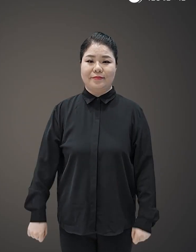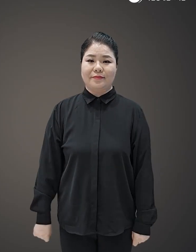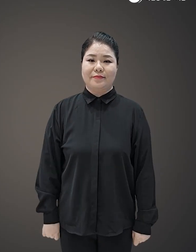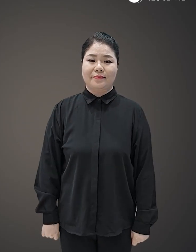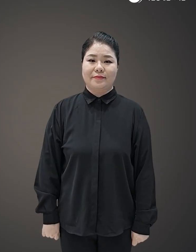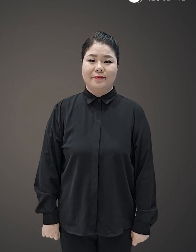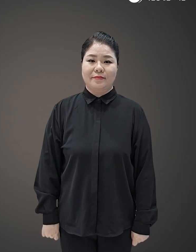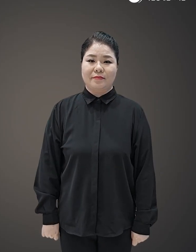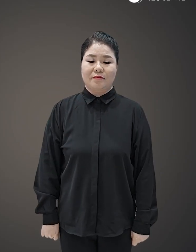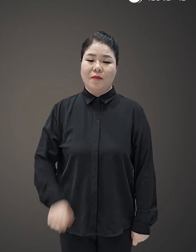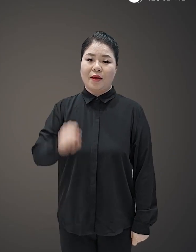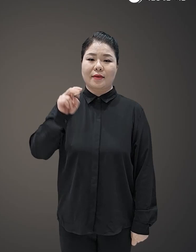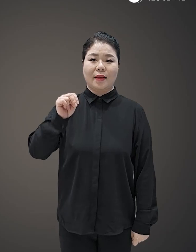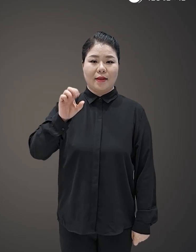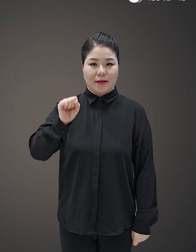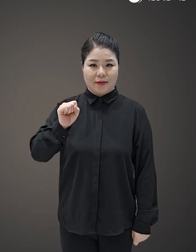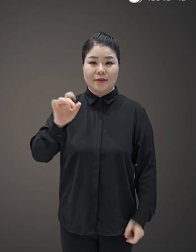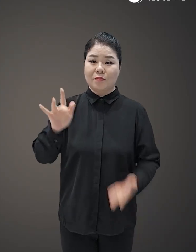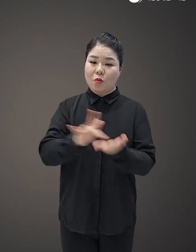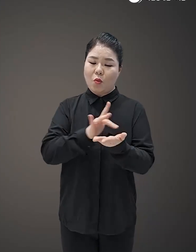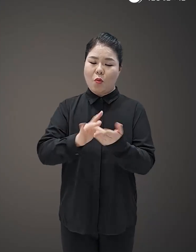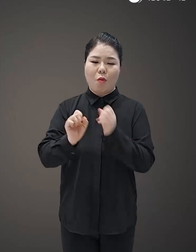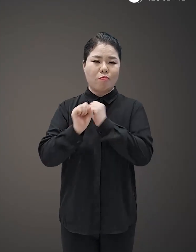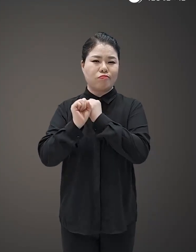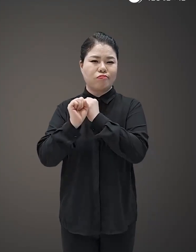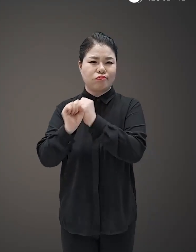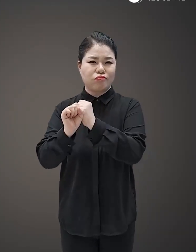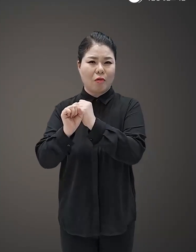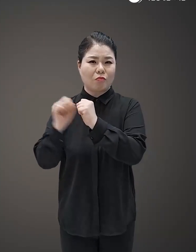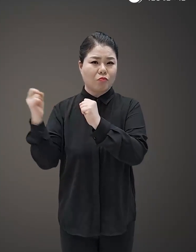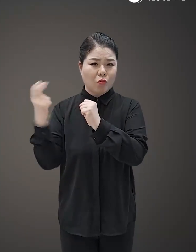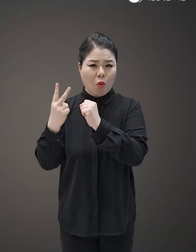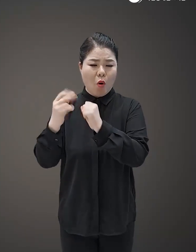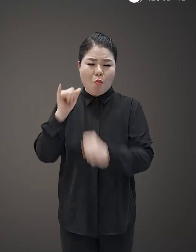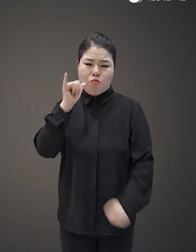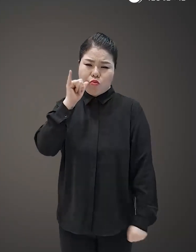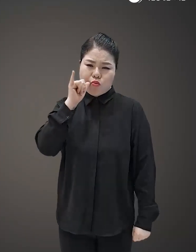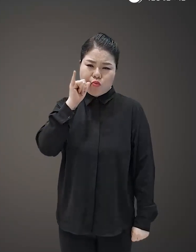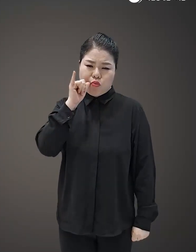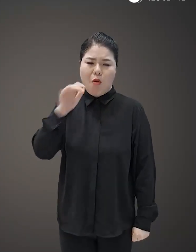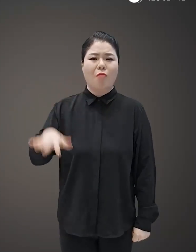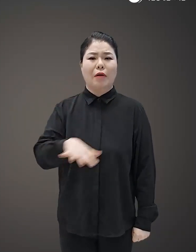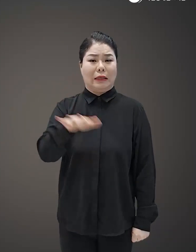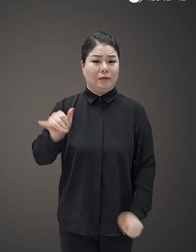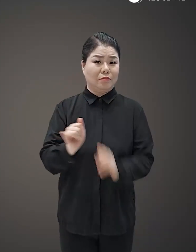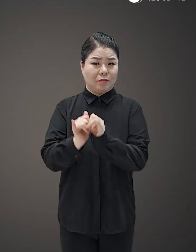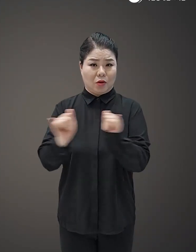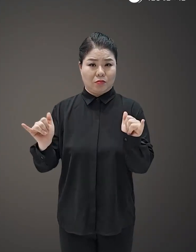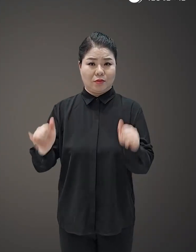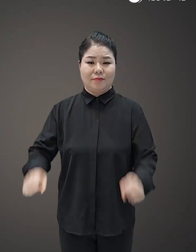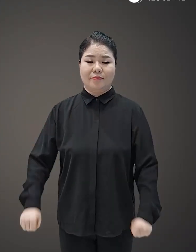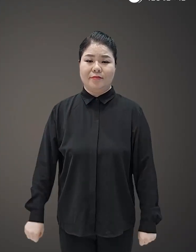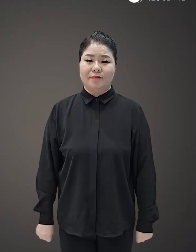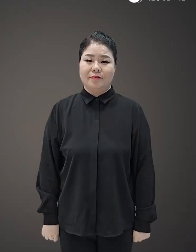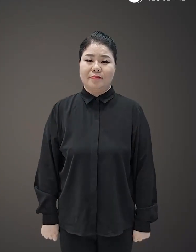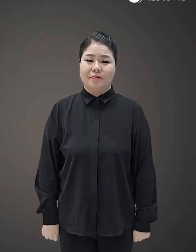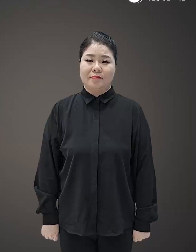시간마다 확인하며 점점 SNS와 스마트폰, 과의존을 넘어 중독 상태까지 이르게 되는